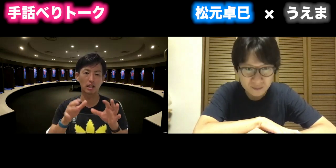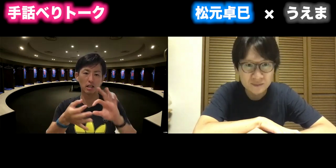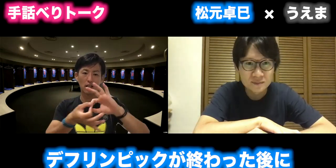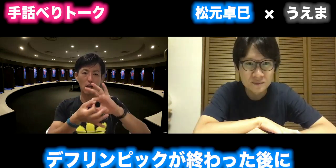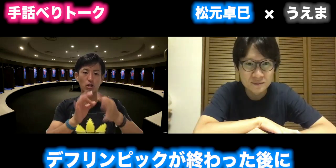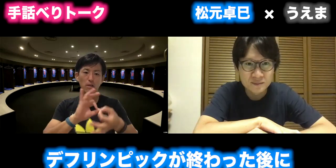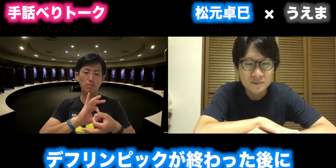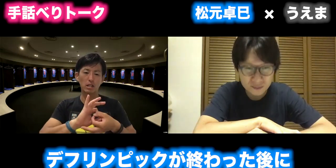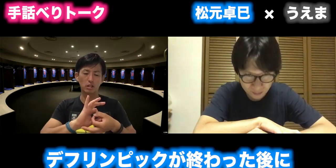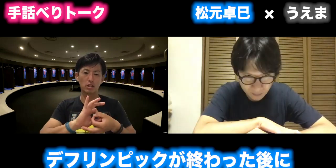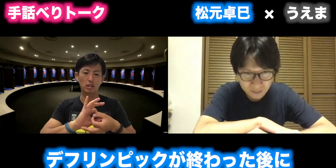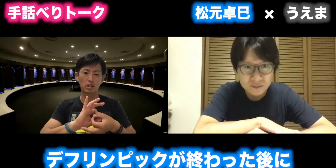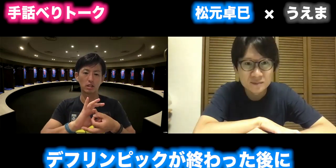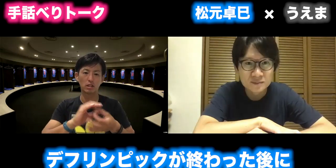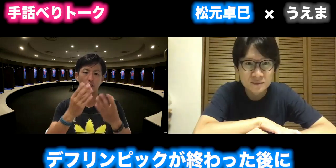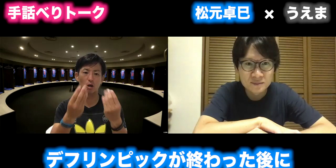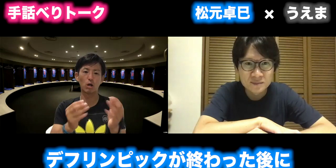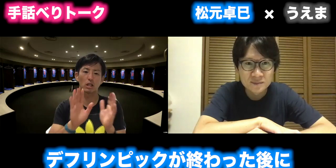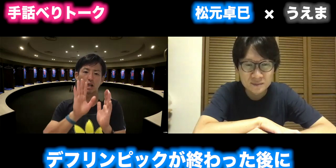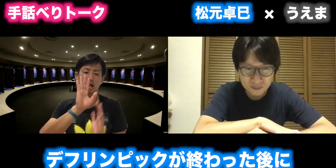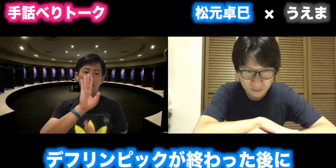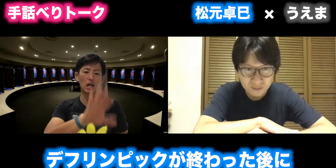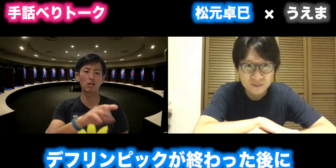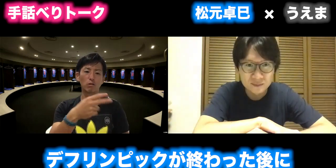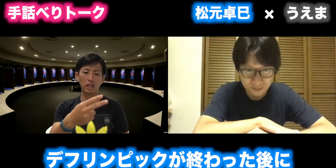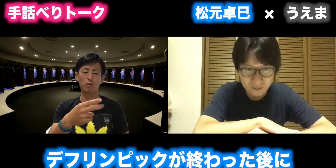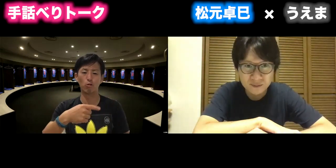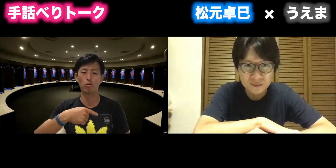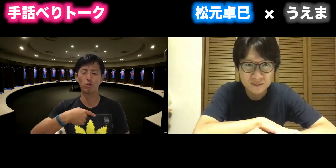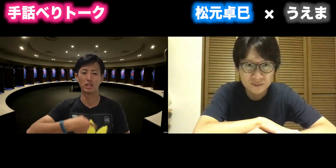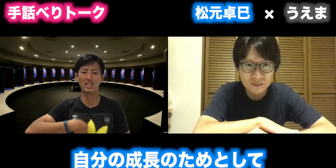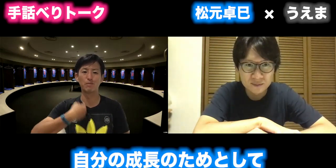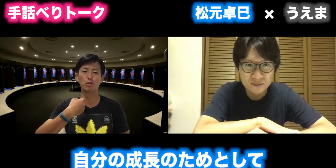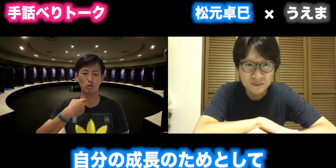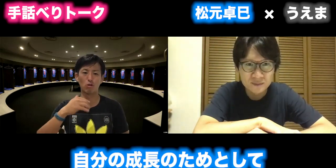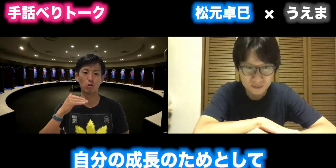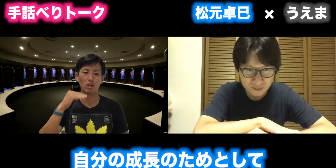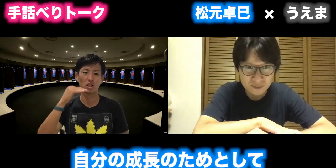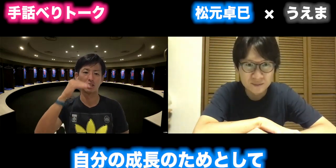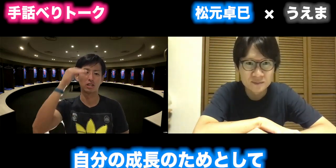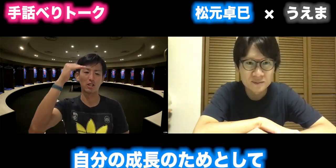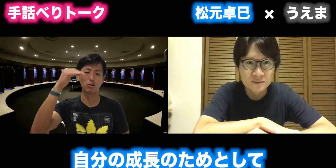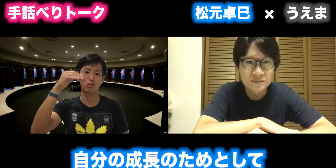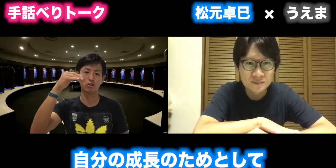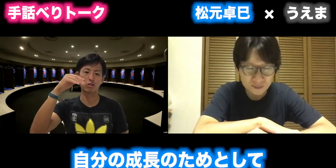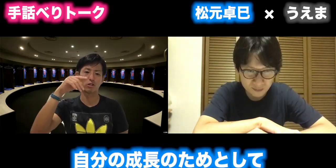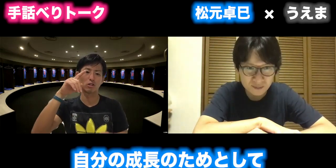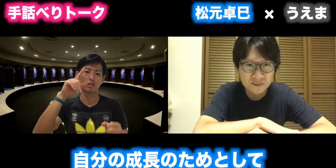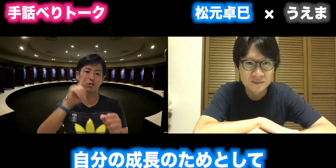たデフリンピックが終わった後にも自分の成長